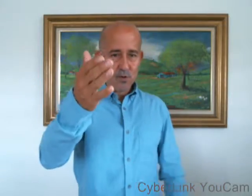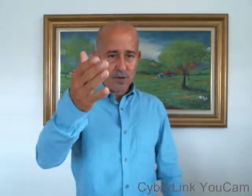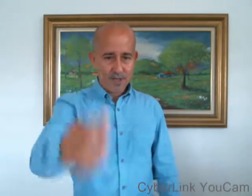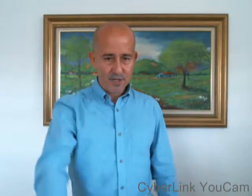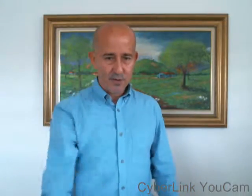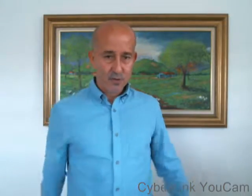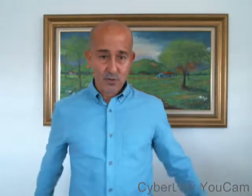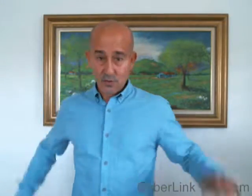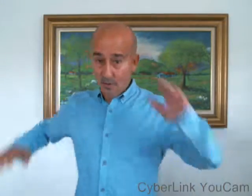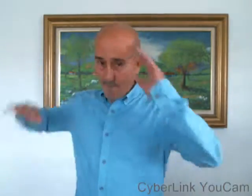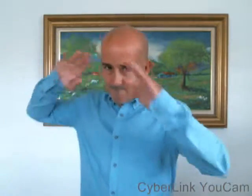Hola amigos,